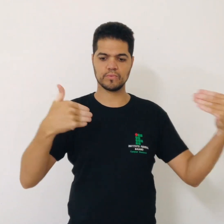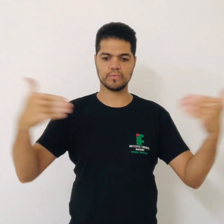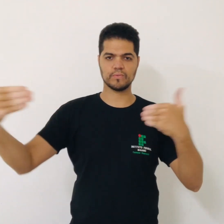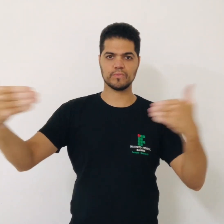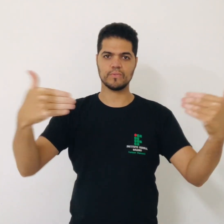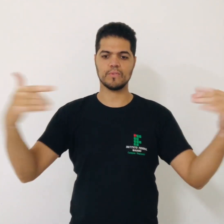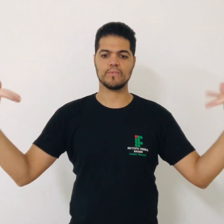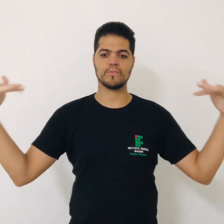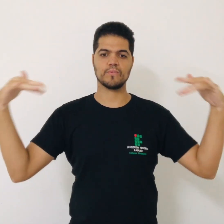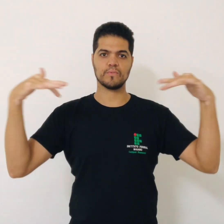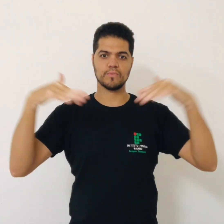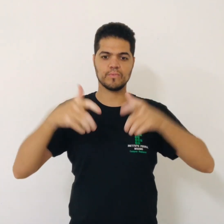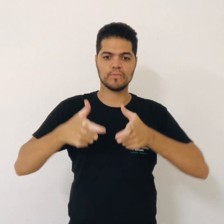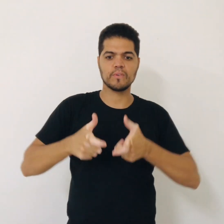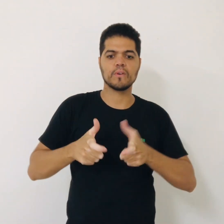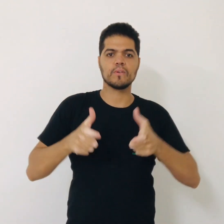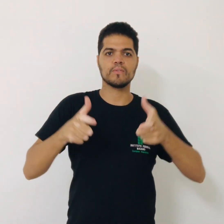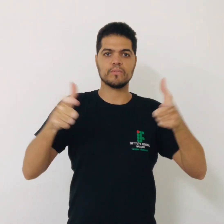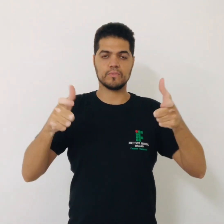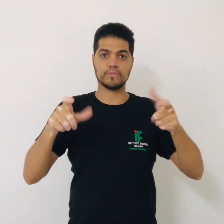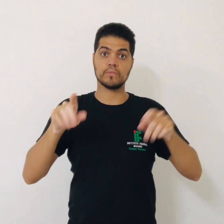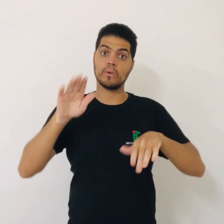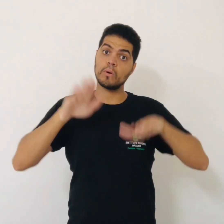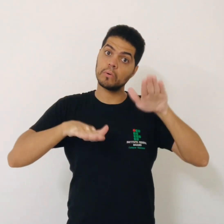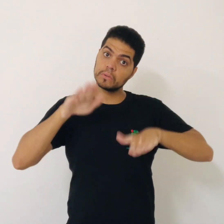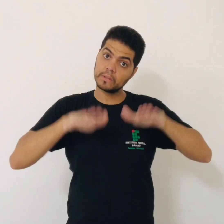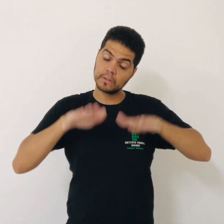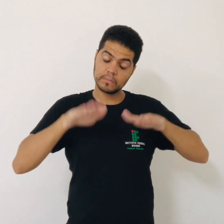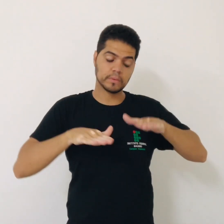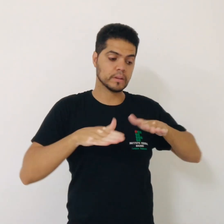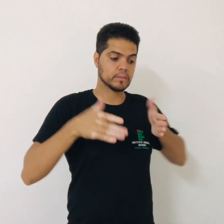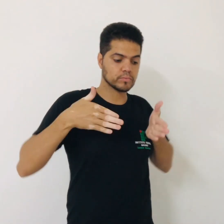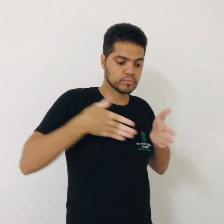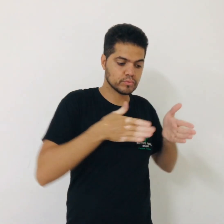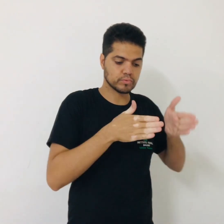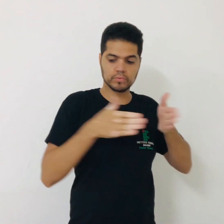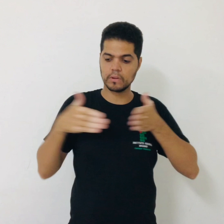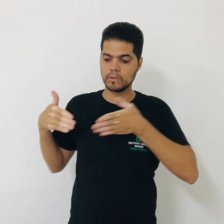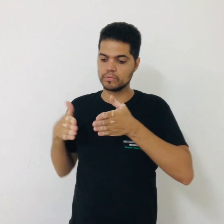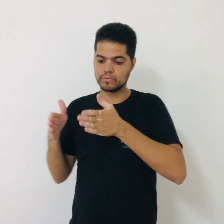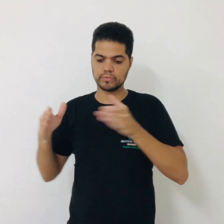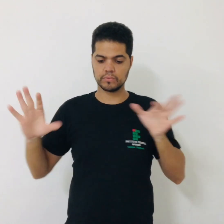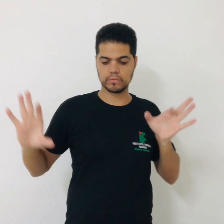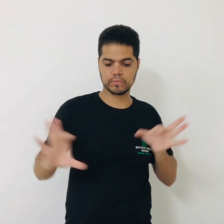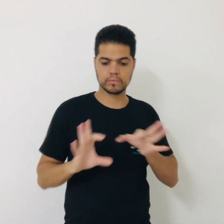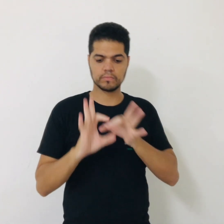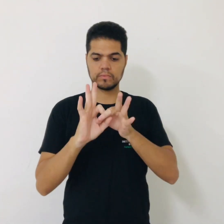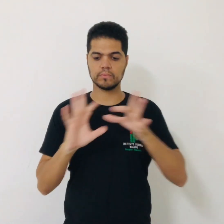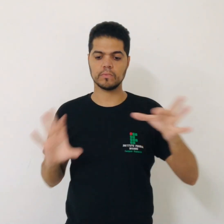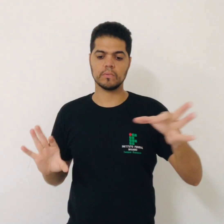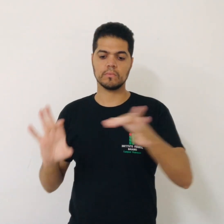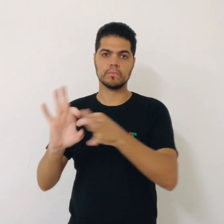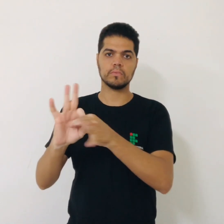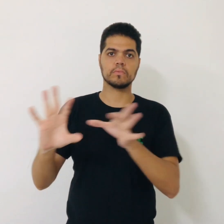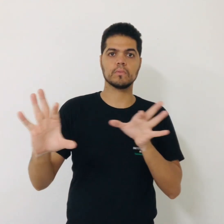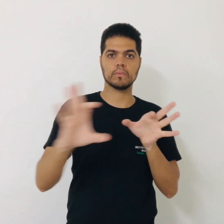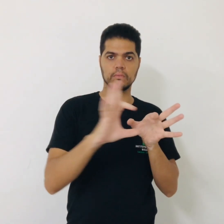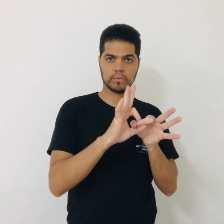As bacias hidrográficas no Brasil: Bacia Amazônica, Bacia